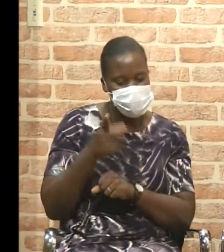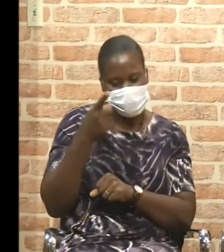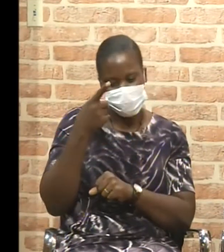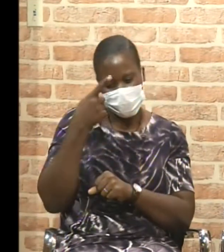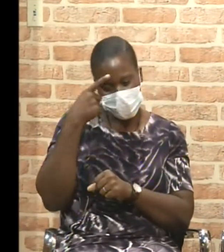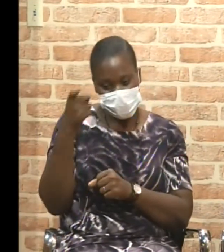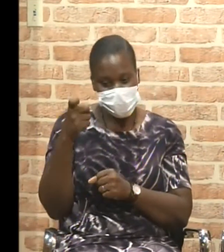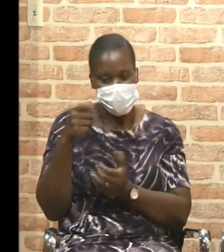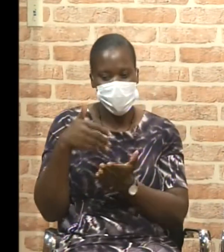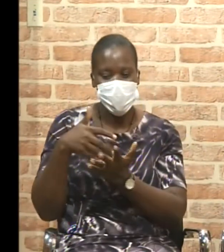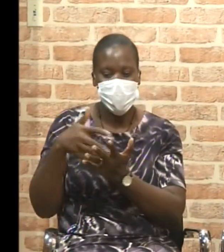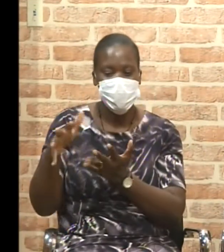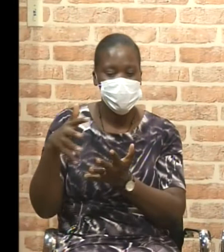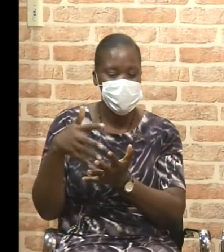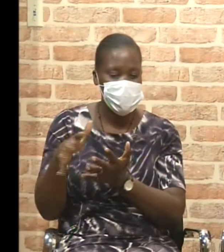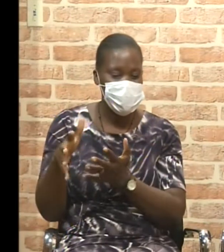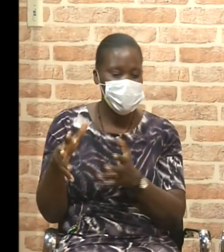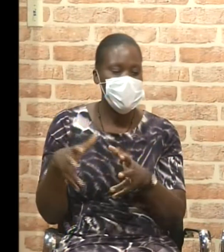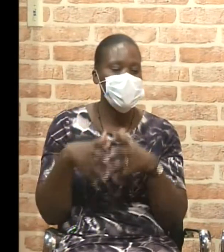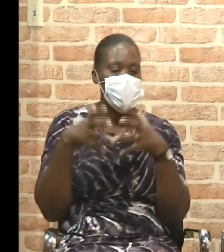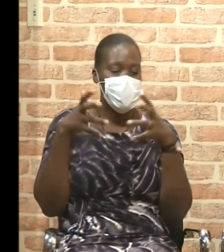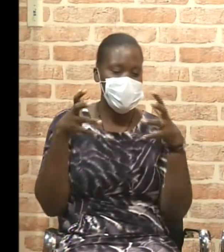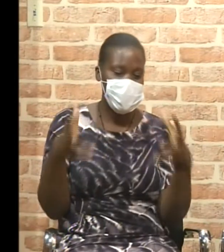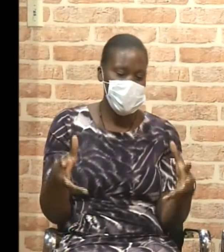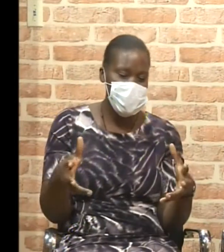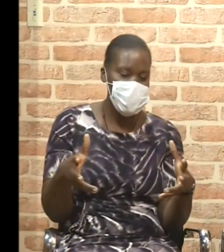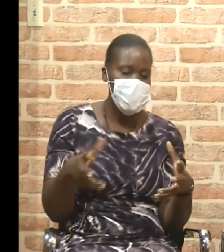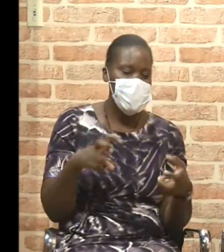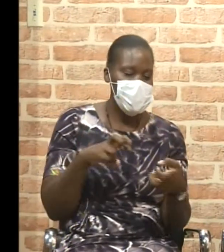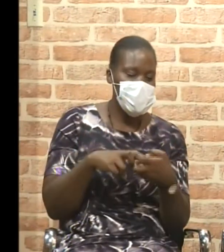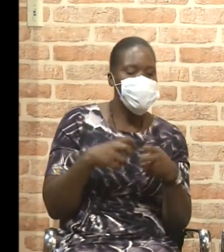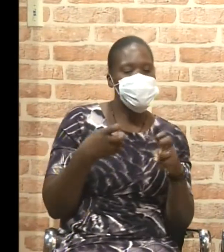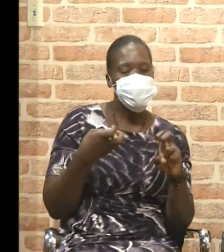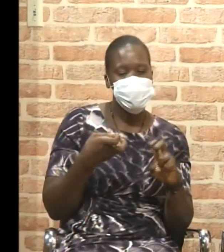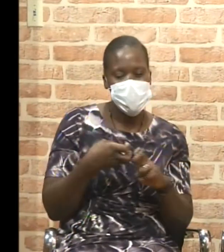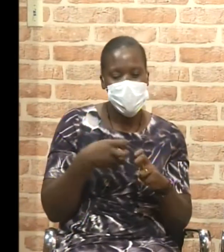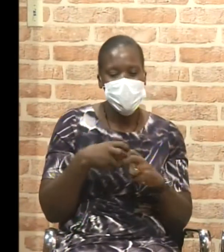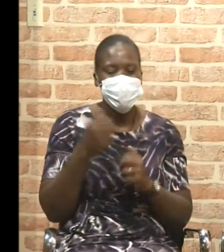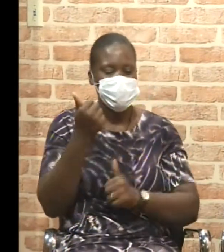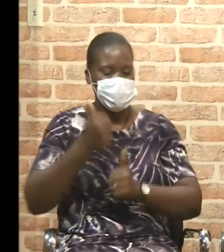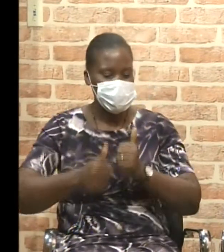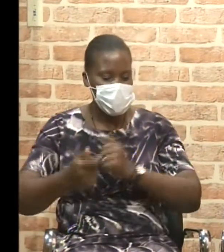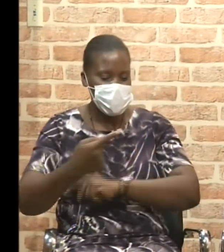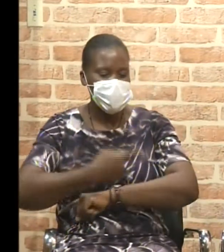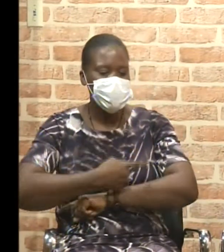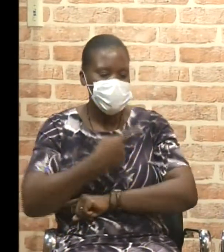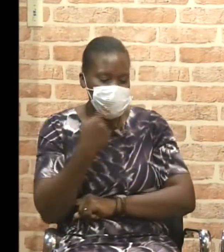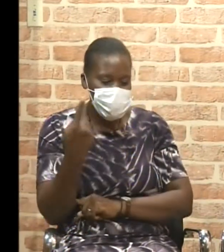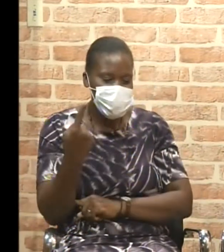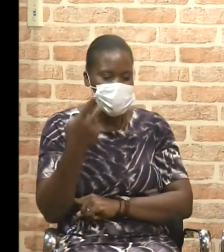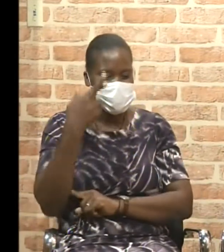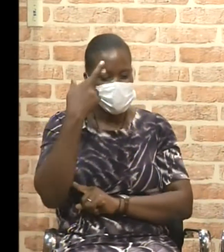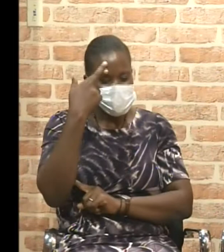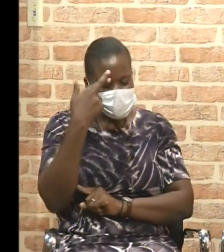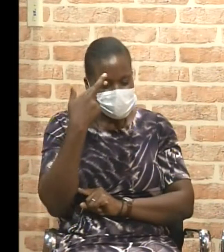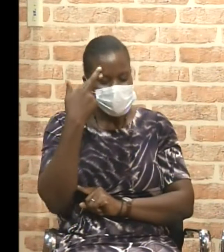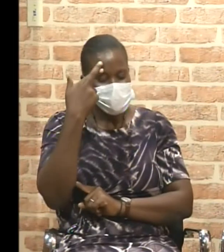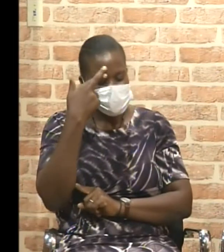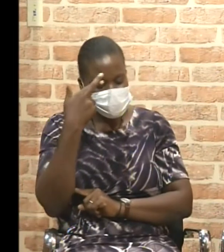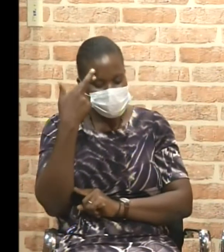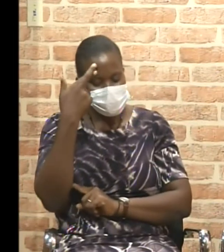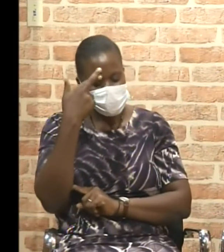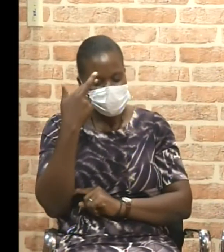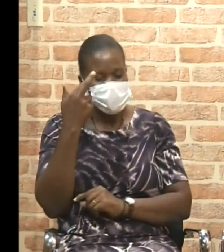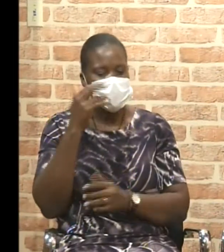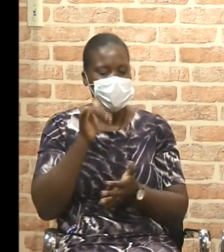puis donc problème quotidien donc qui vraiment compliqué, donc ça fait que nous-mêmes n'a réfléchi sous aspect ça